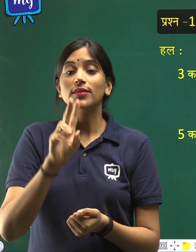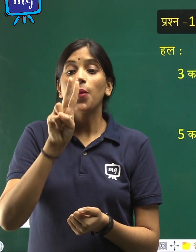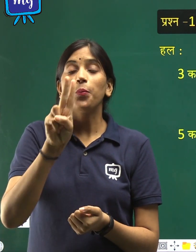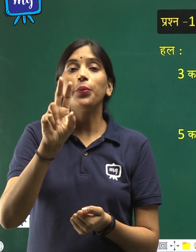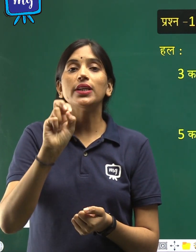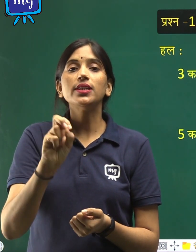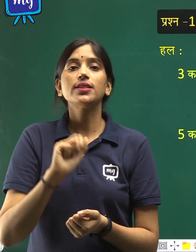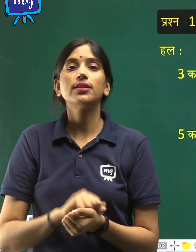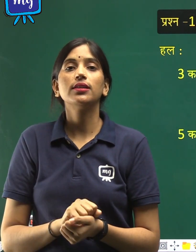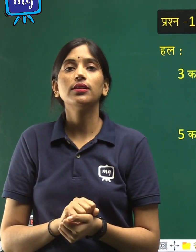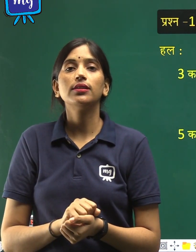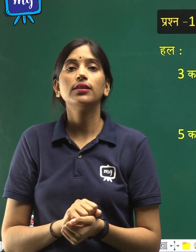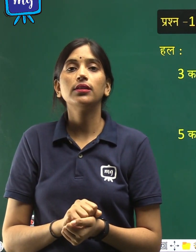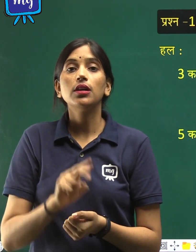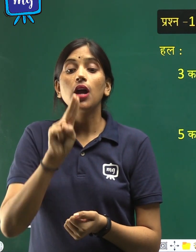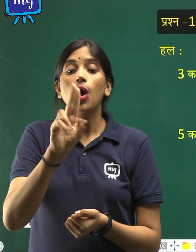20,